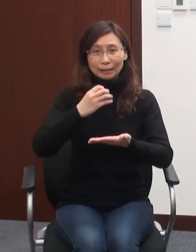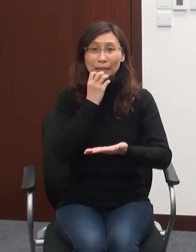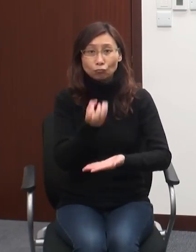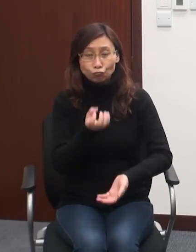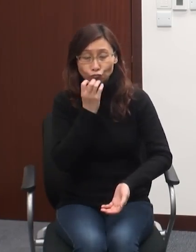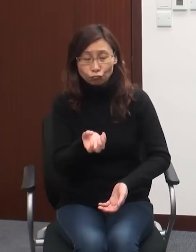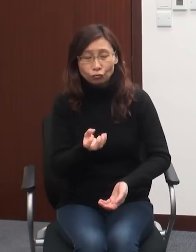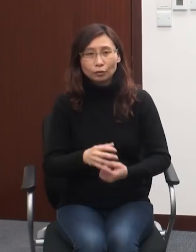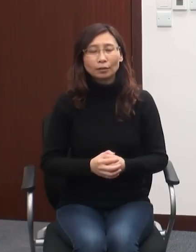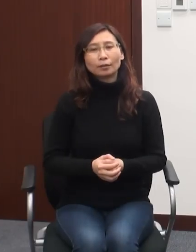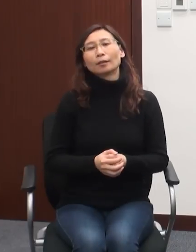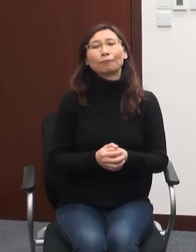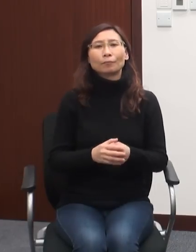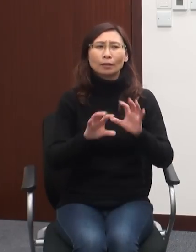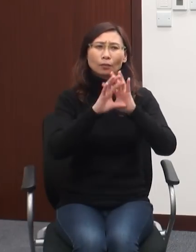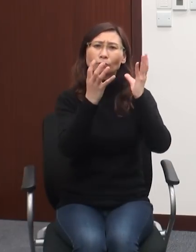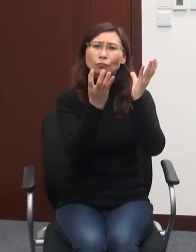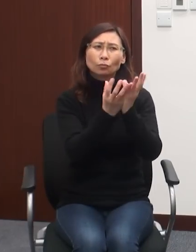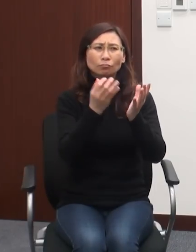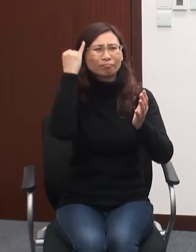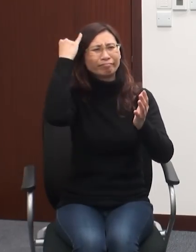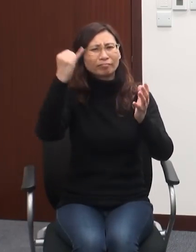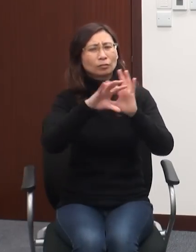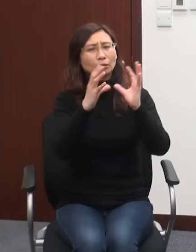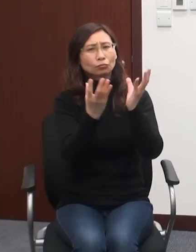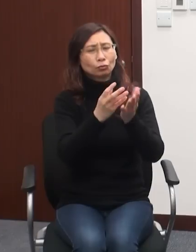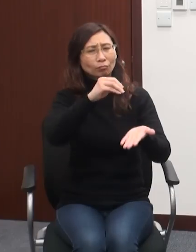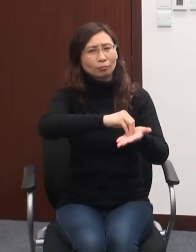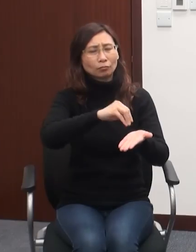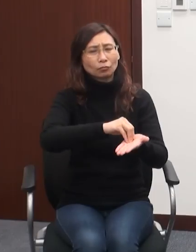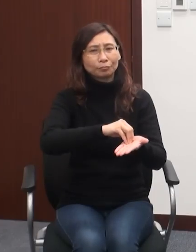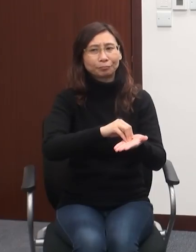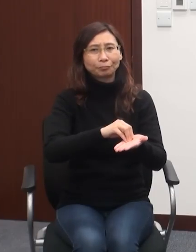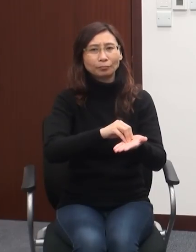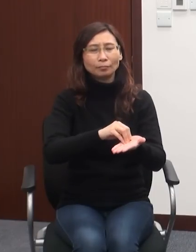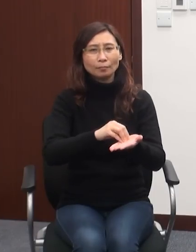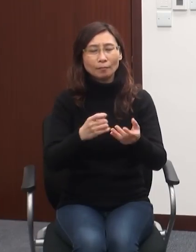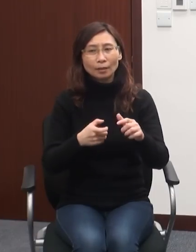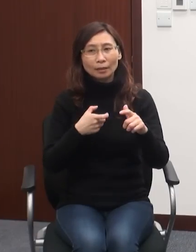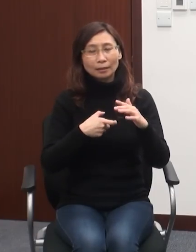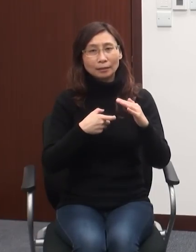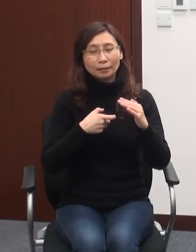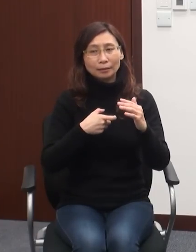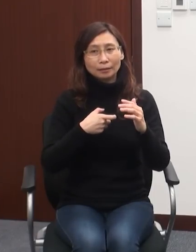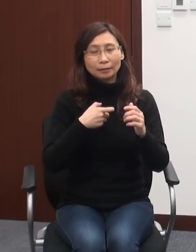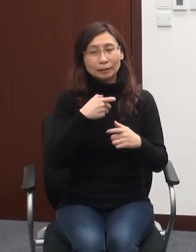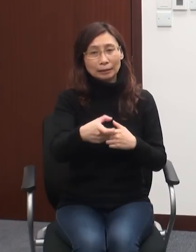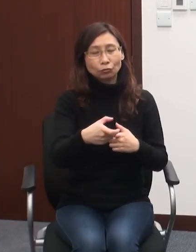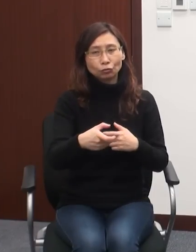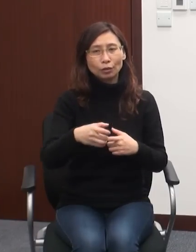乜鬼爛鬼咩小組咧，就即係定咗即係話呢個 支出不能夠是 GDP